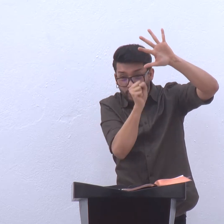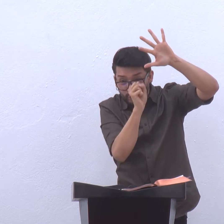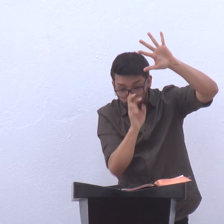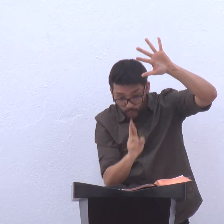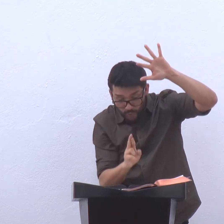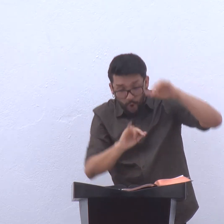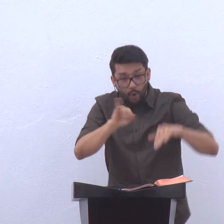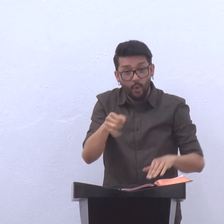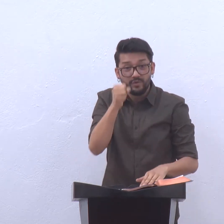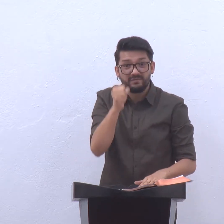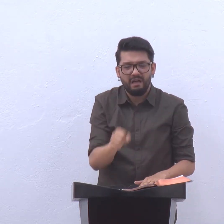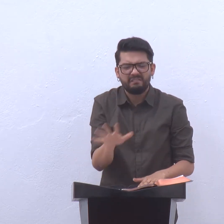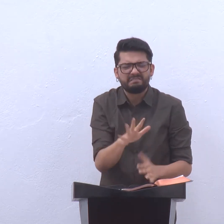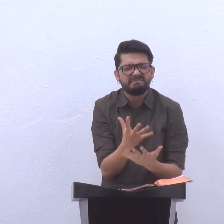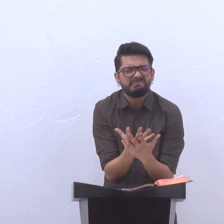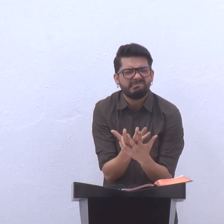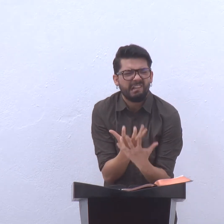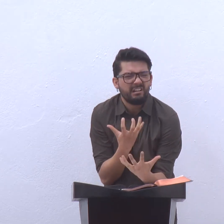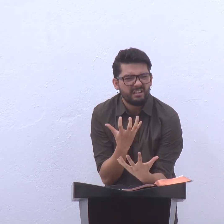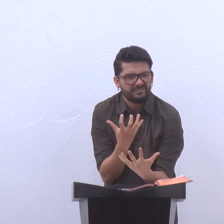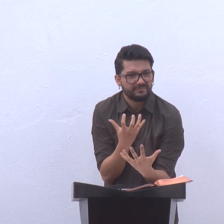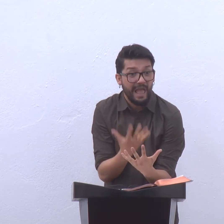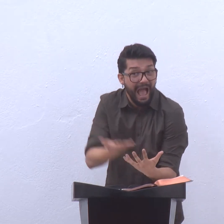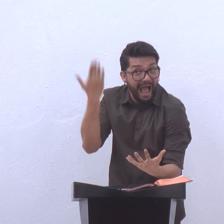lugar seco.